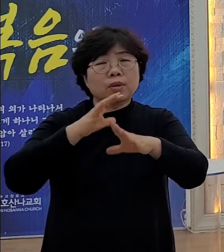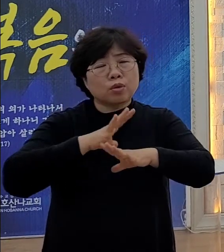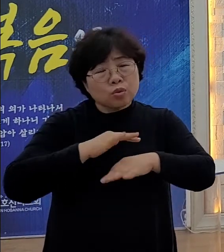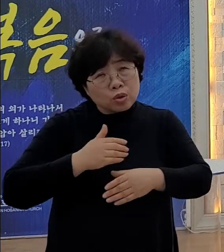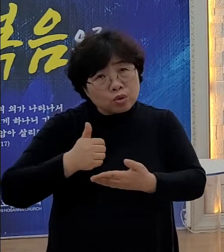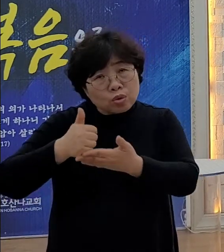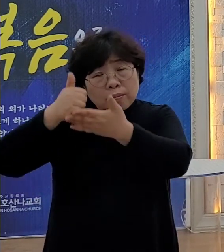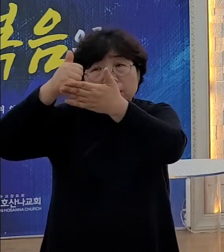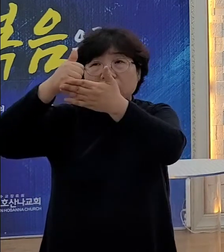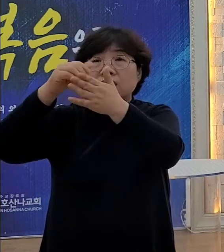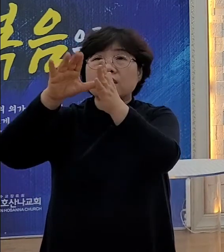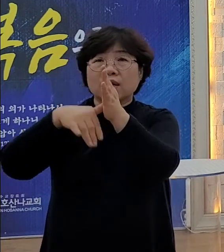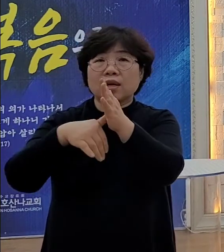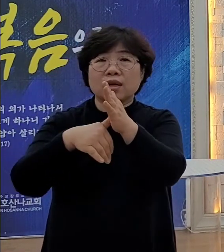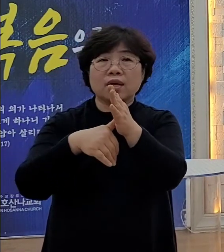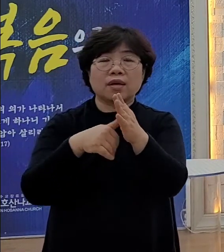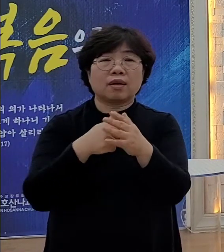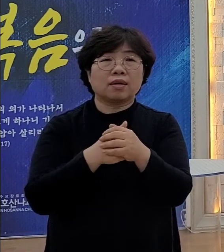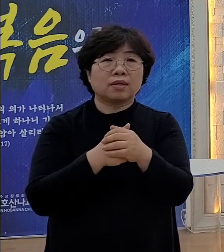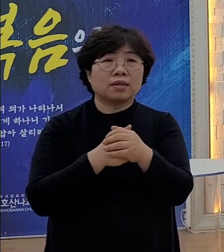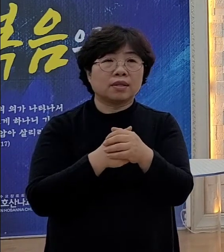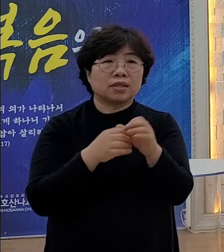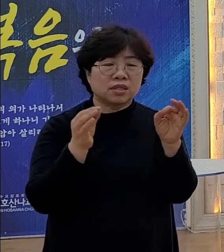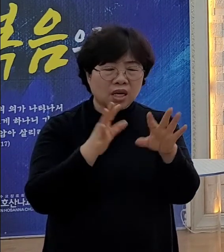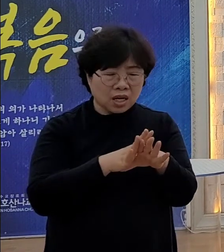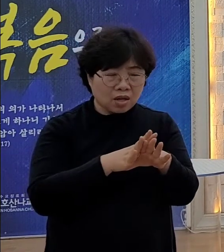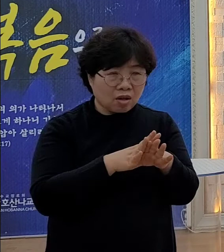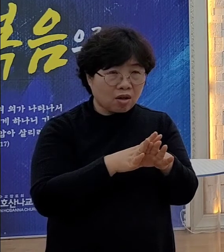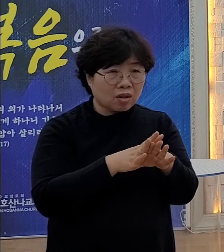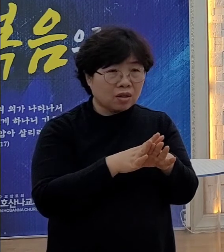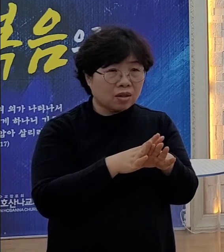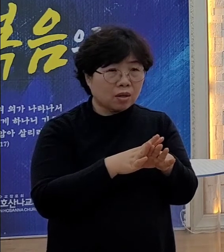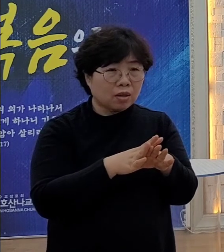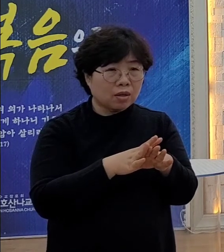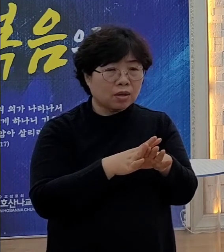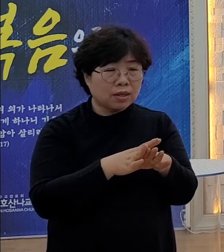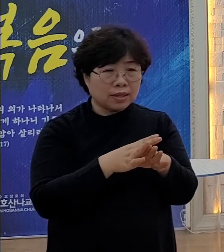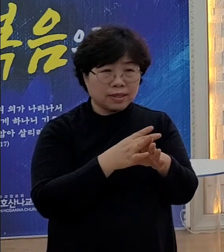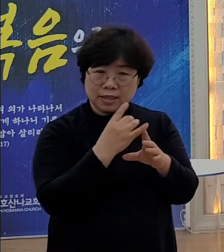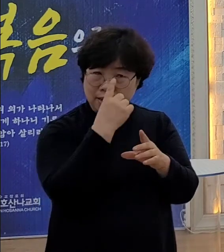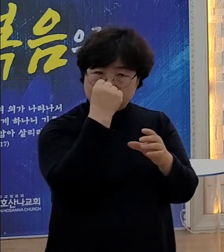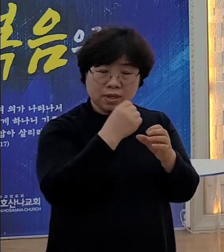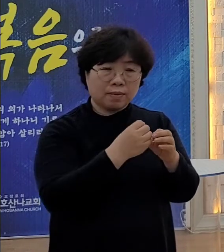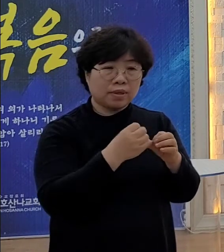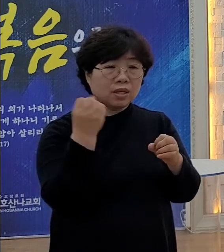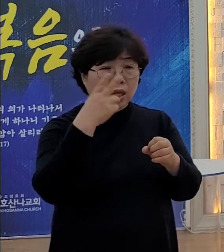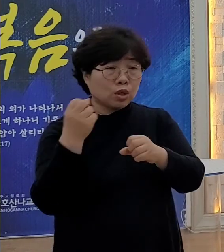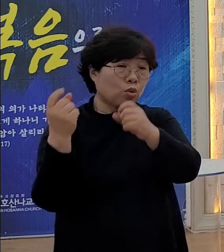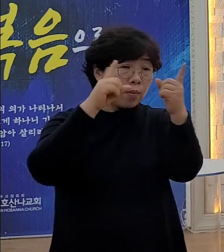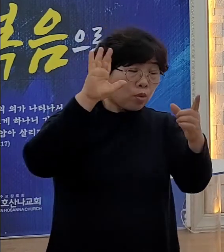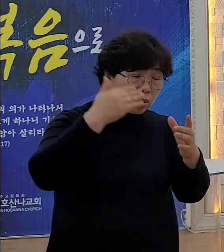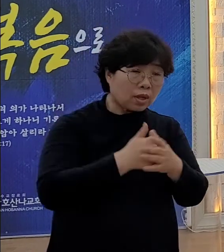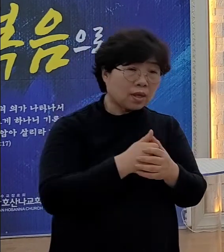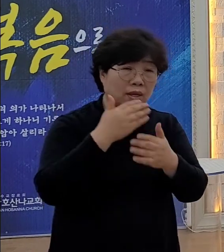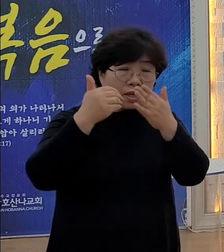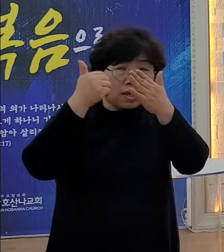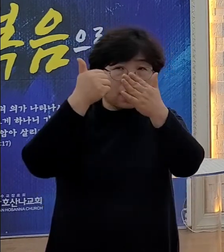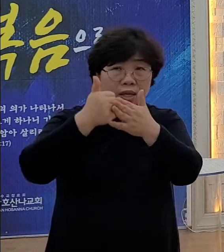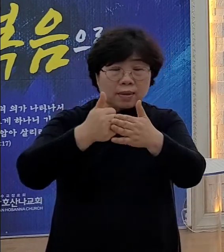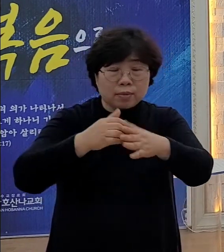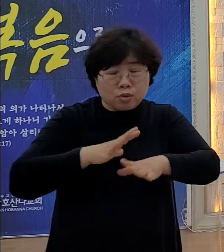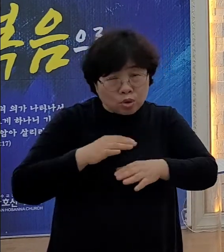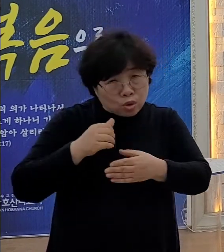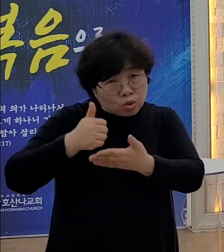경외하면 그 사라졌던 그 기능들이 다시 회복된다. 하나님을 경외할